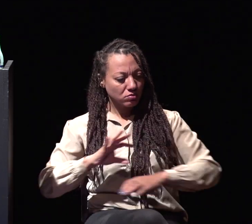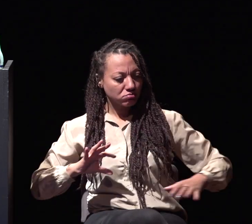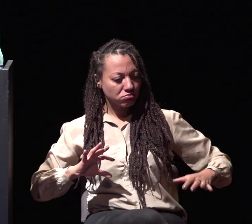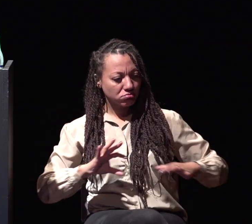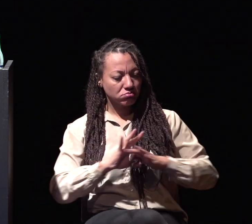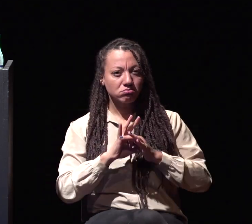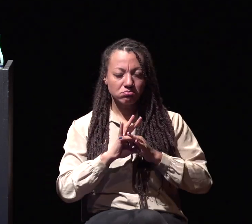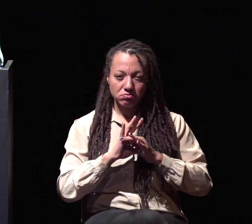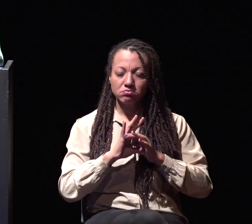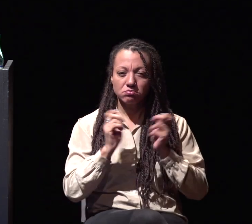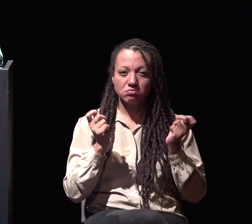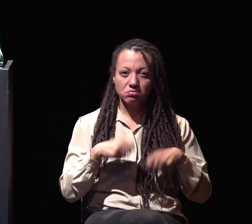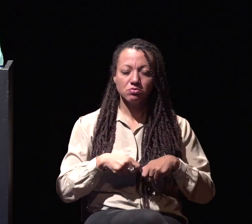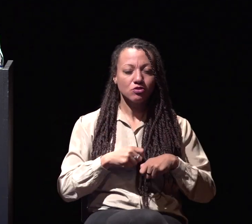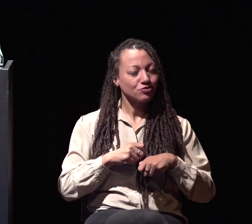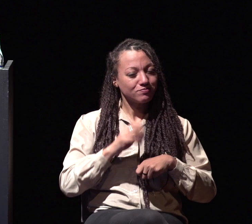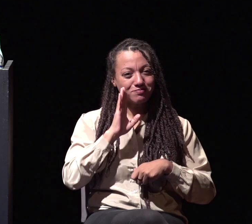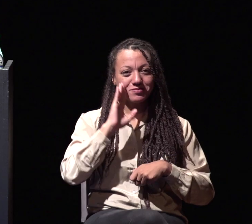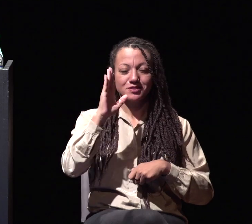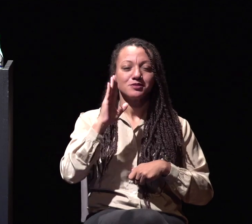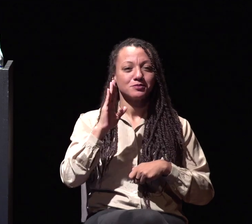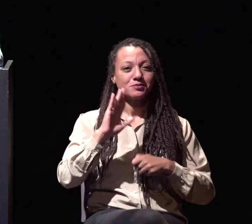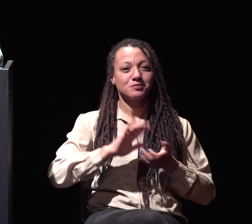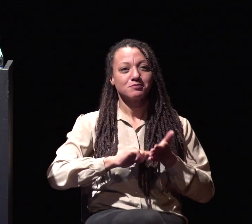seria o protagonista do espaço.